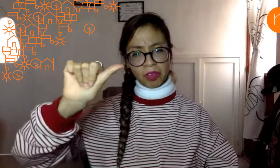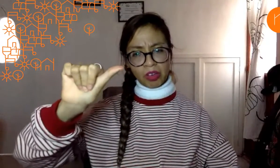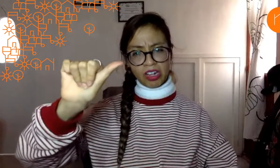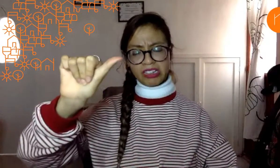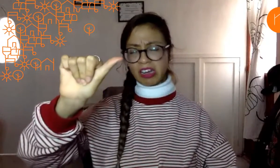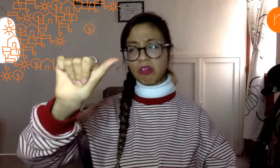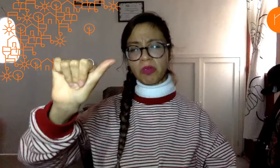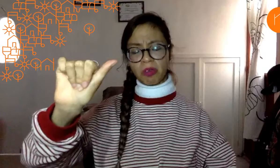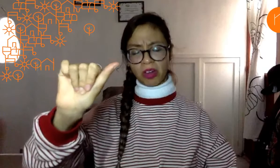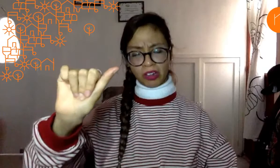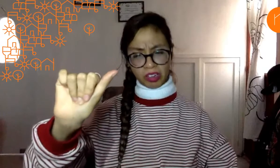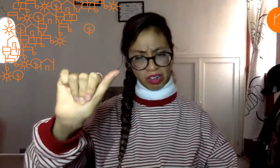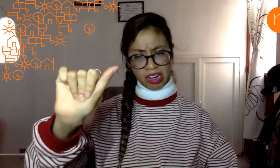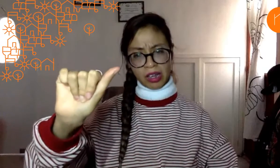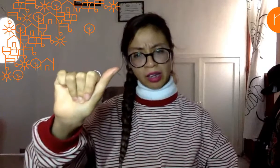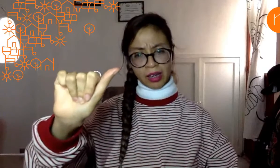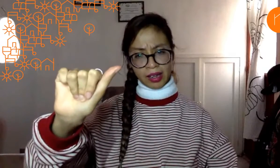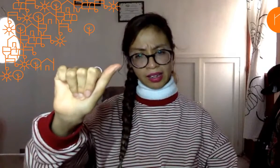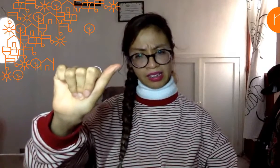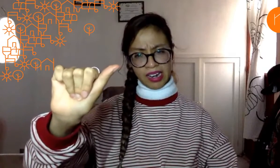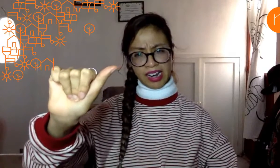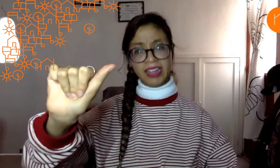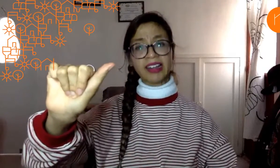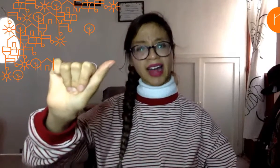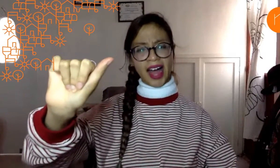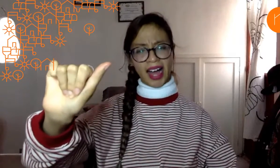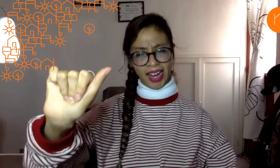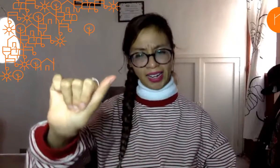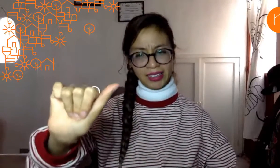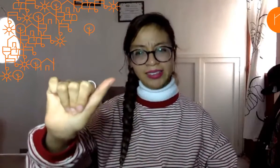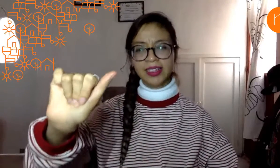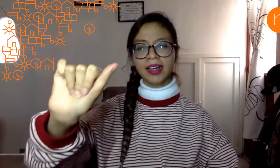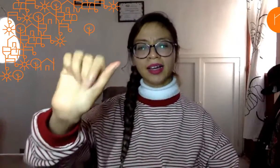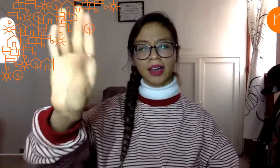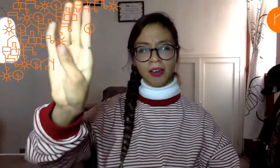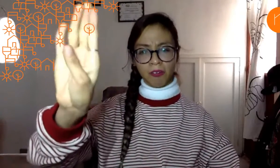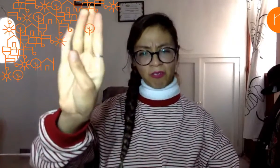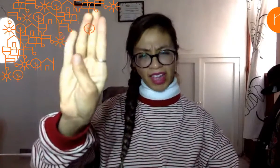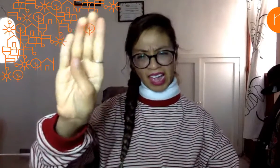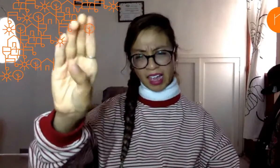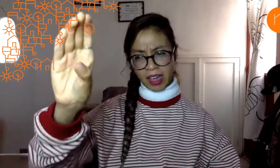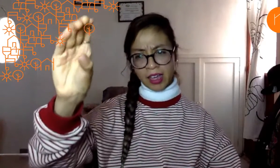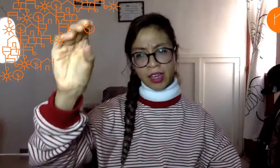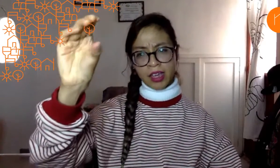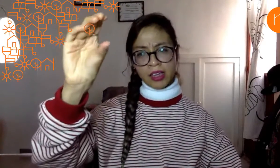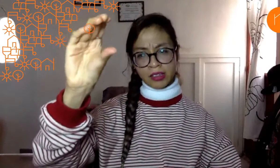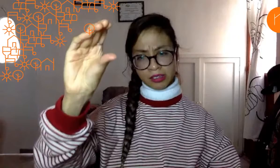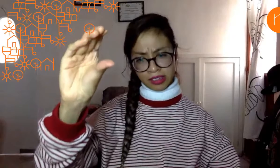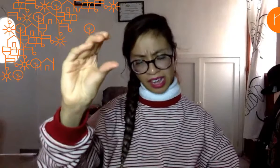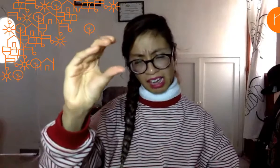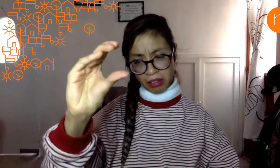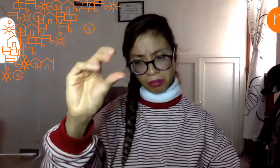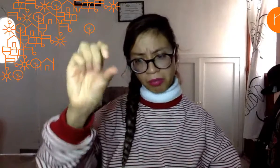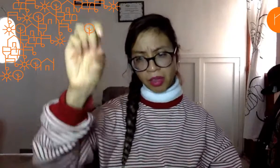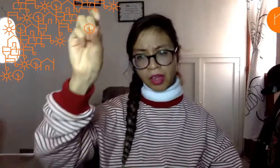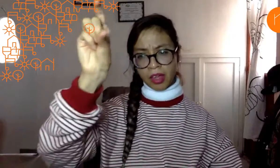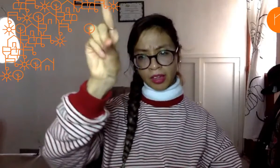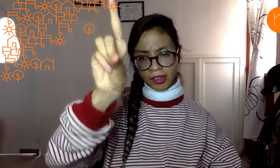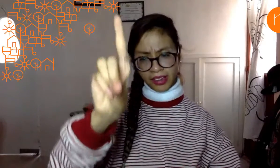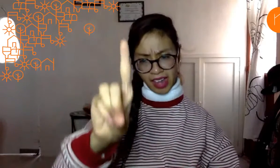Con esta configuración es la letra A, B, C,